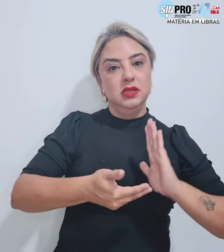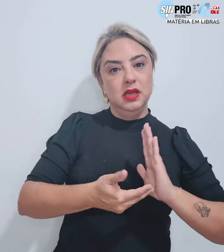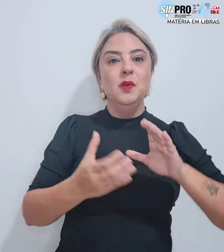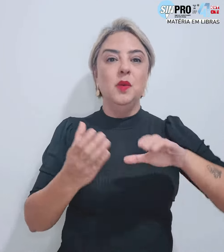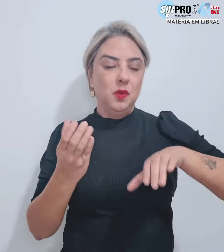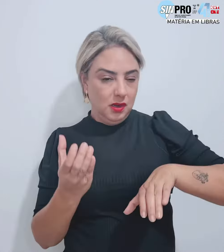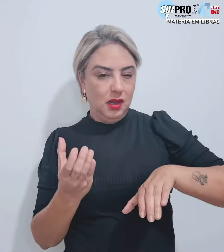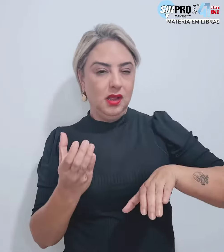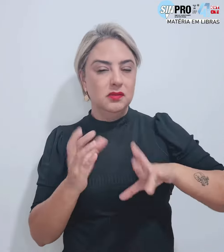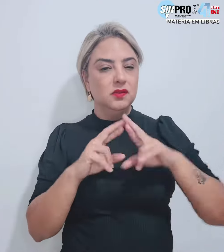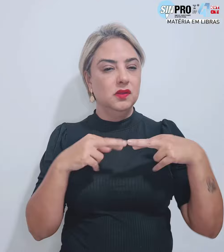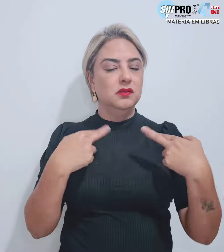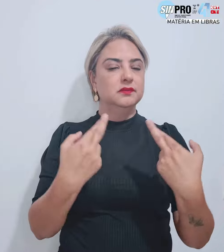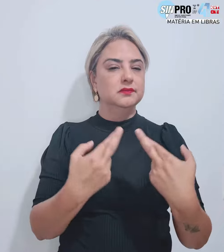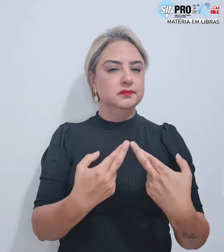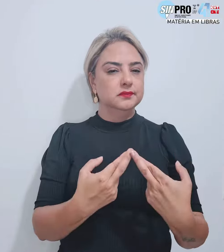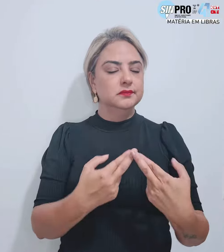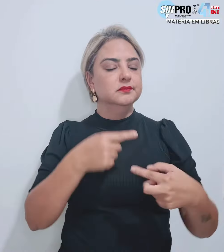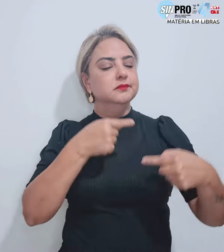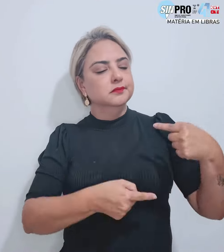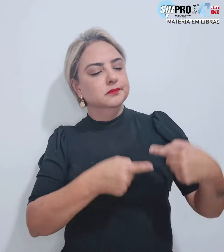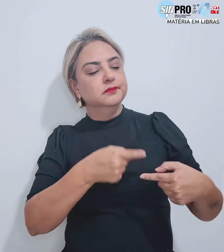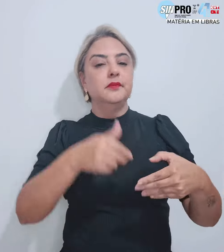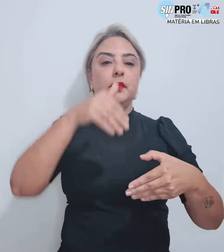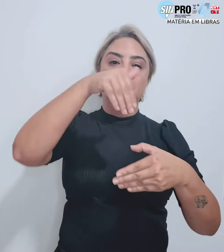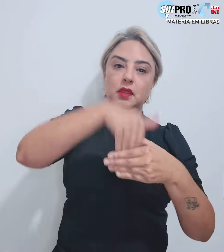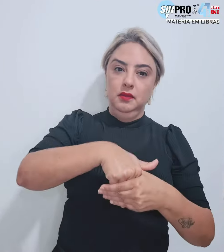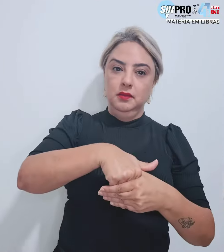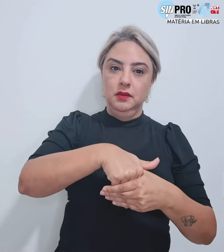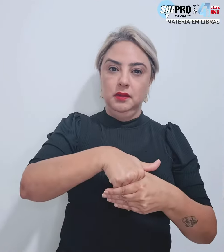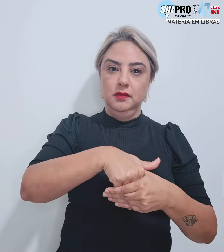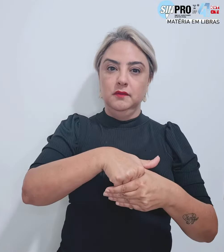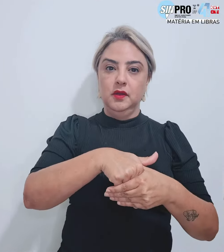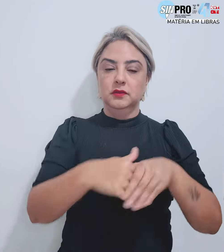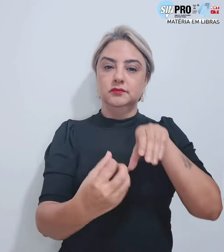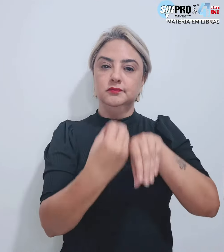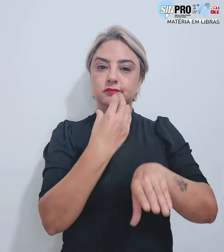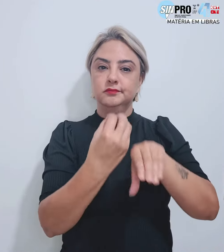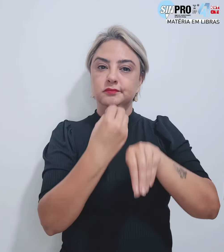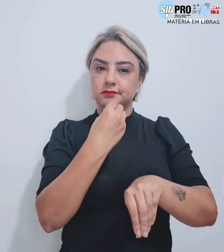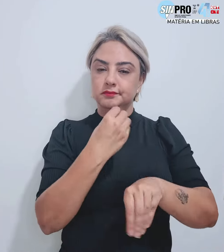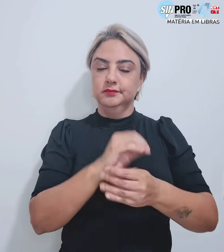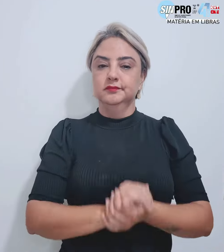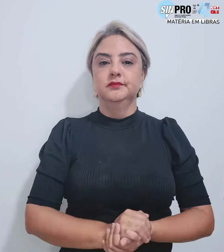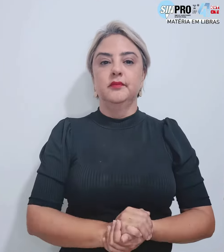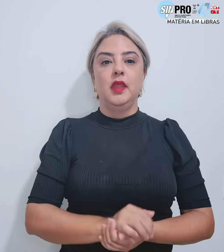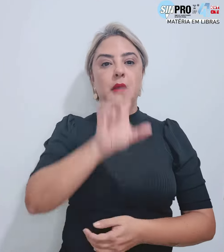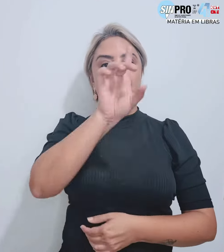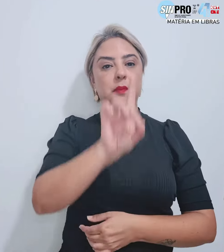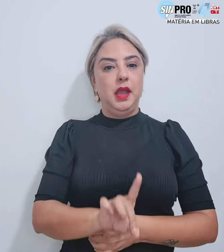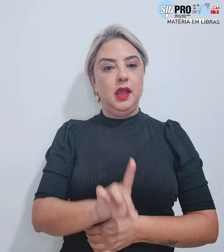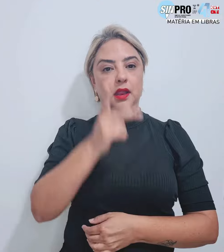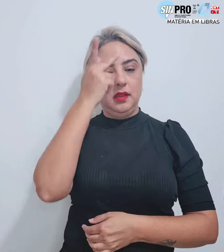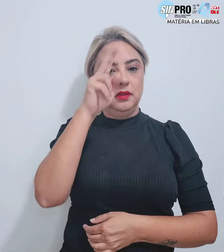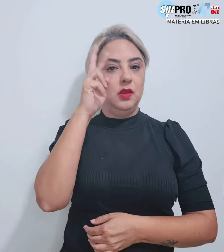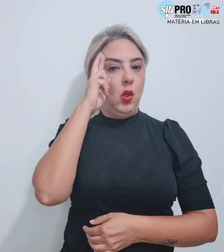se reúnem, debatem e votam em formato remoto. Para a diretora do 5, Rosilene